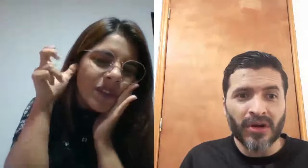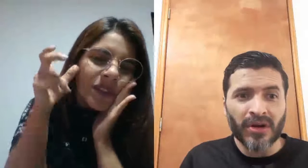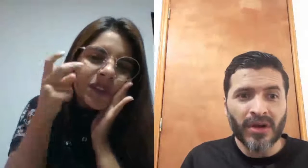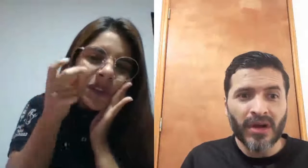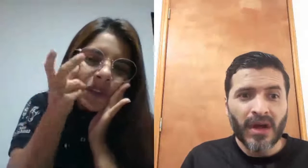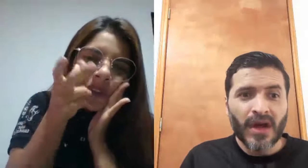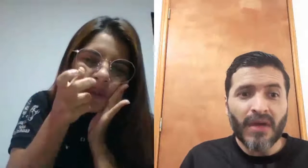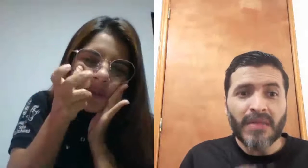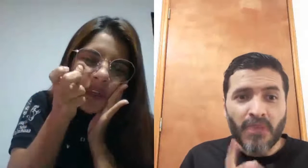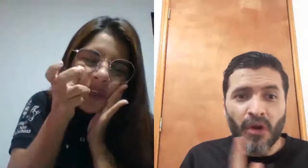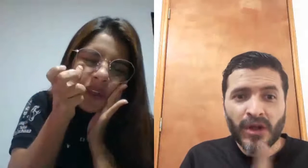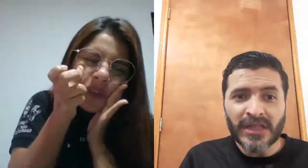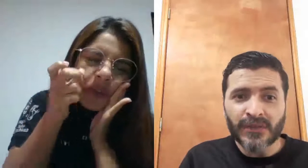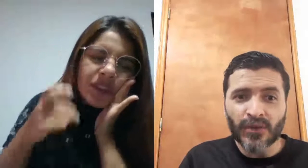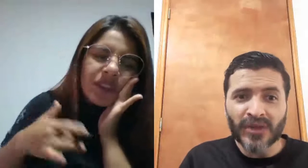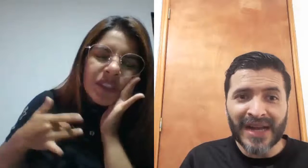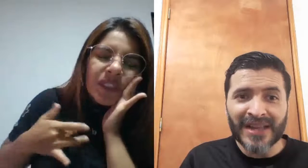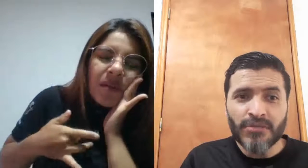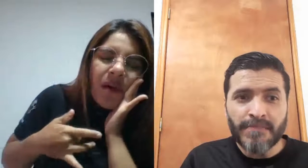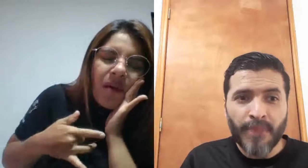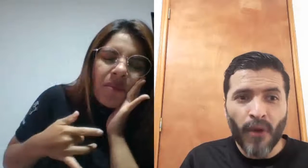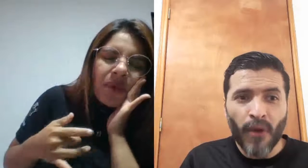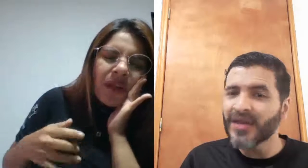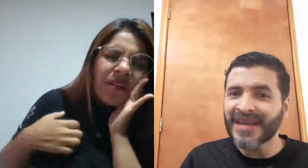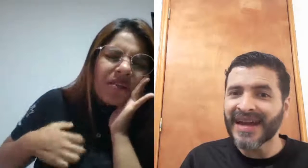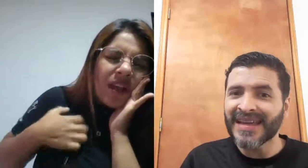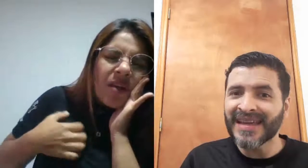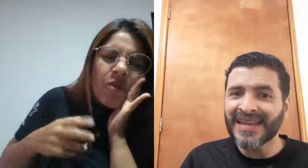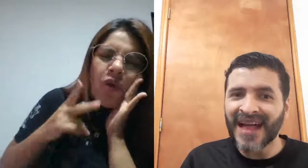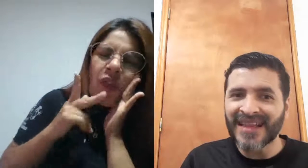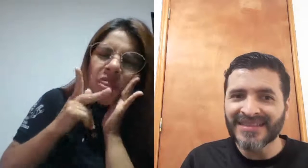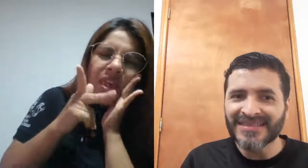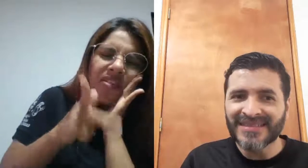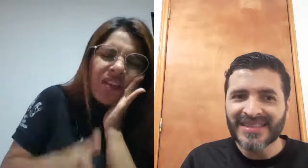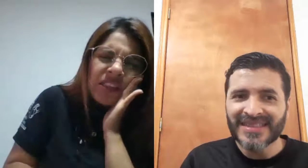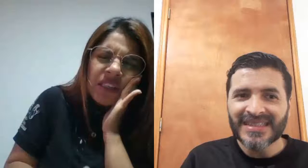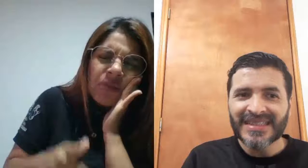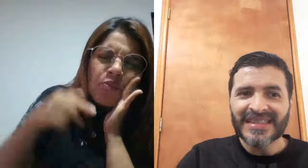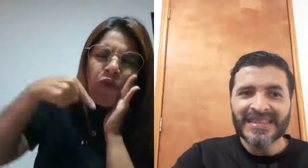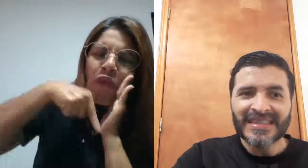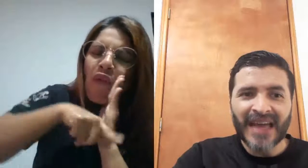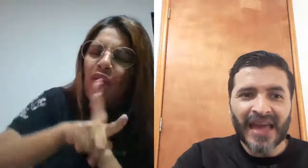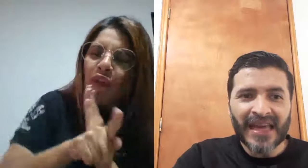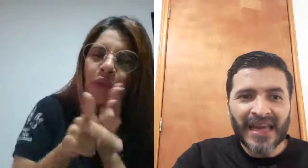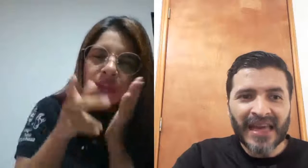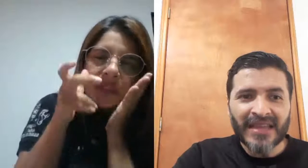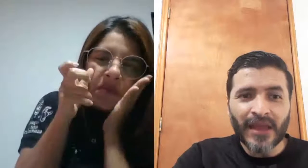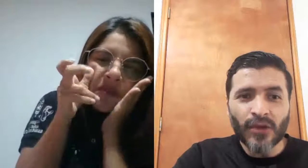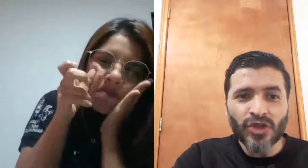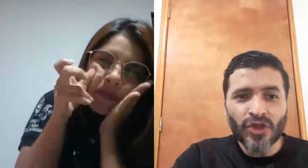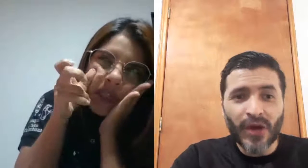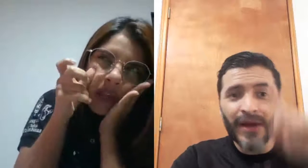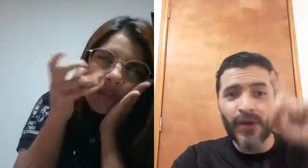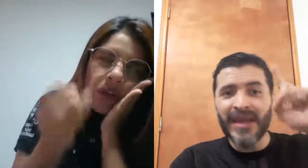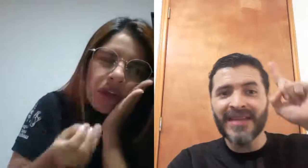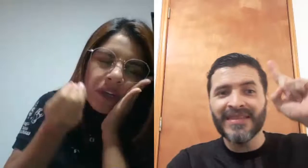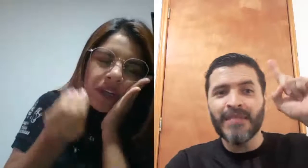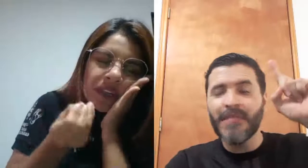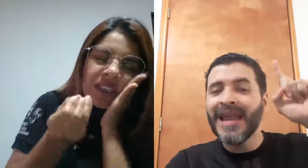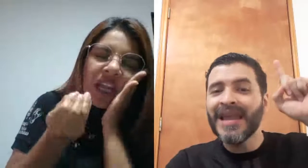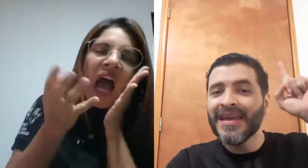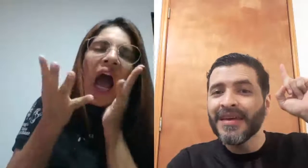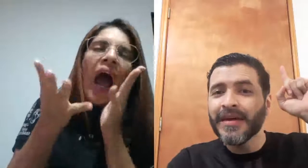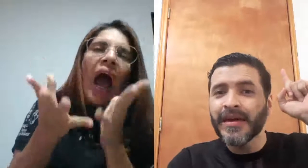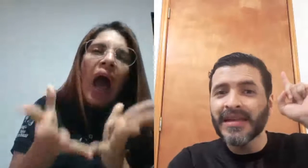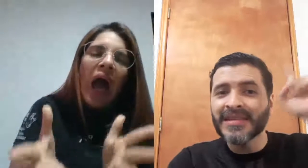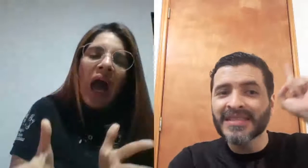de temor. No hay modo de disfrutar de un poco de tranquilidad. De ahí deduzco que el